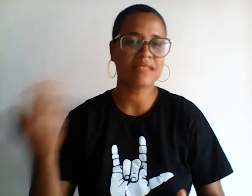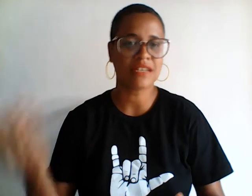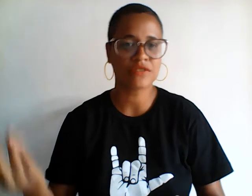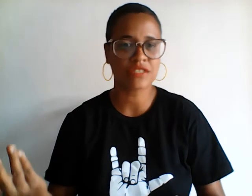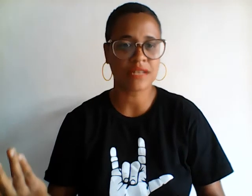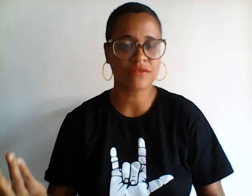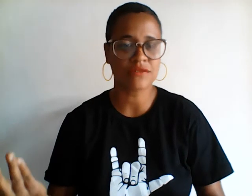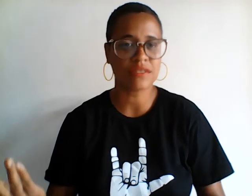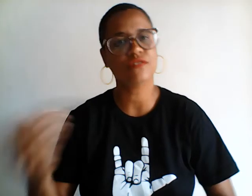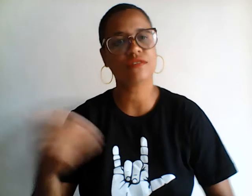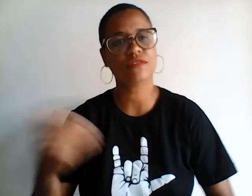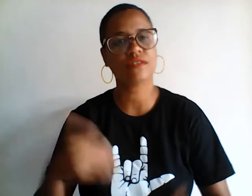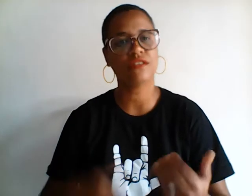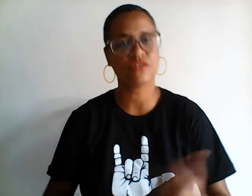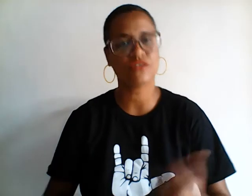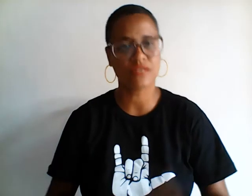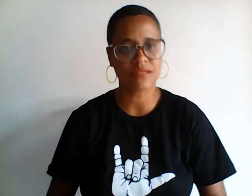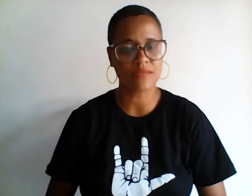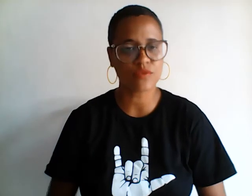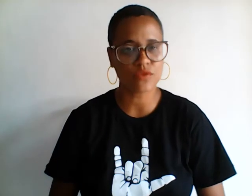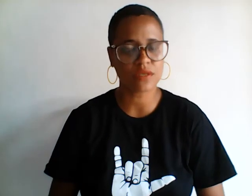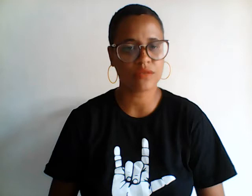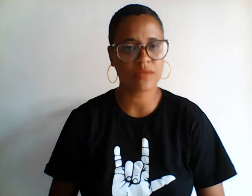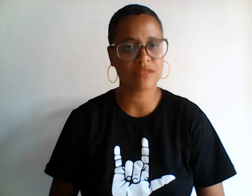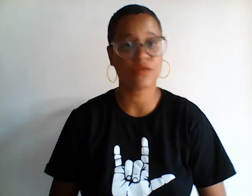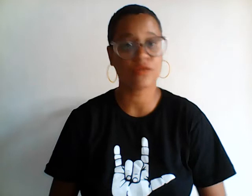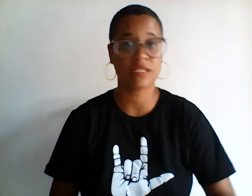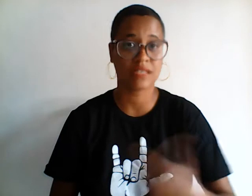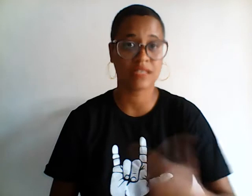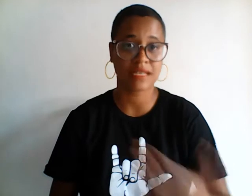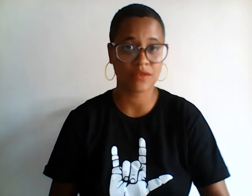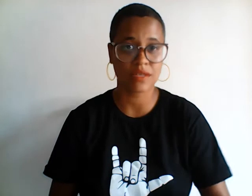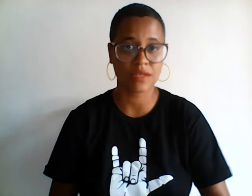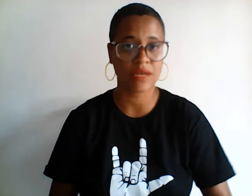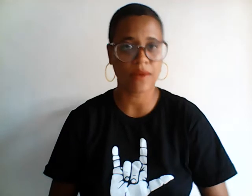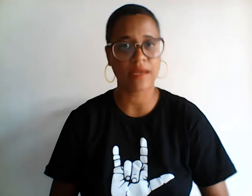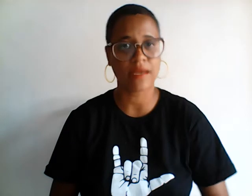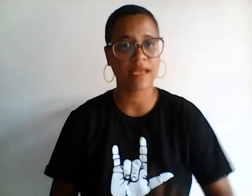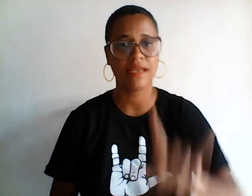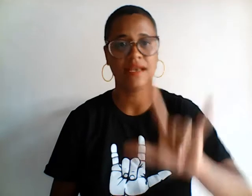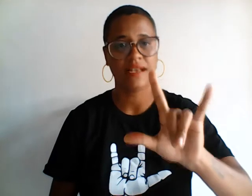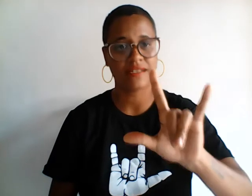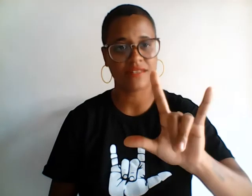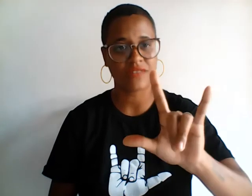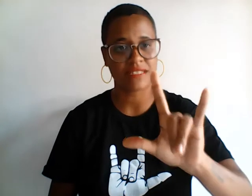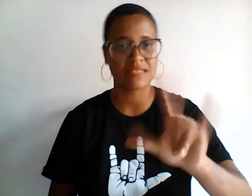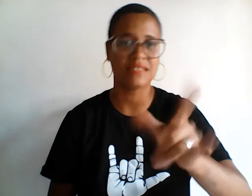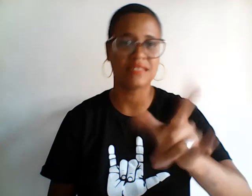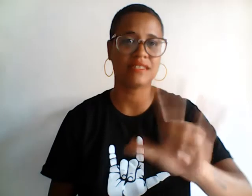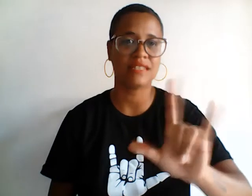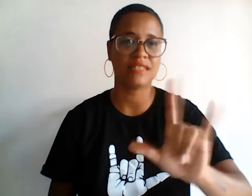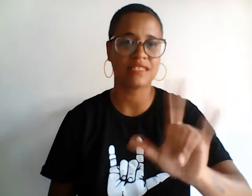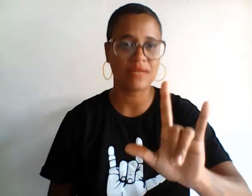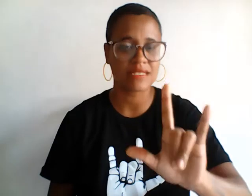dos Estados Unidos que nós utilizamos muito aqui no Brasil quando a gente quer dizer eu te amo para alguém. A gente faz assim, a gente dá tchau